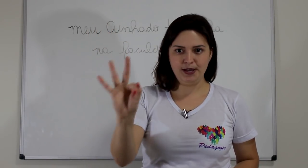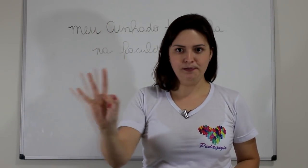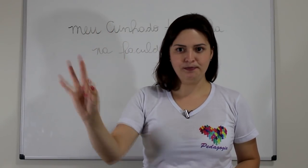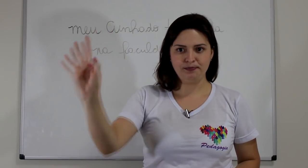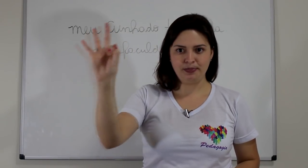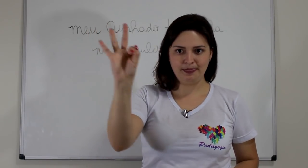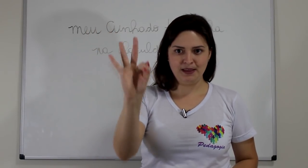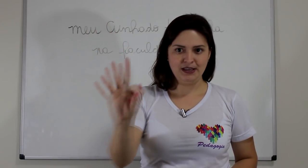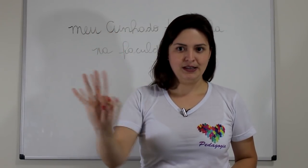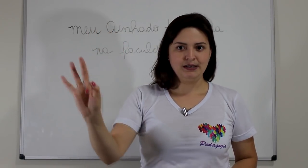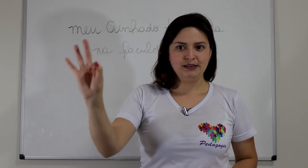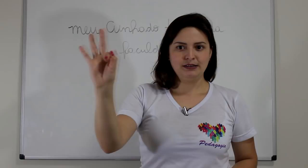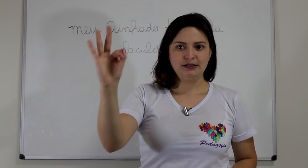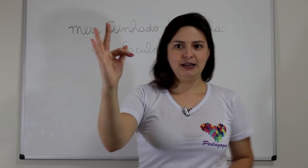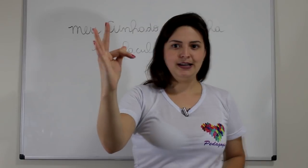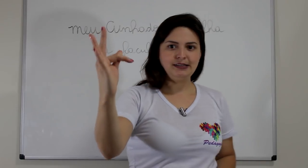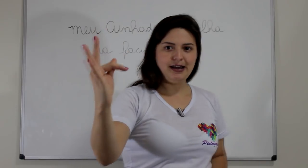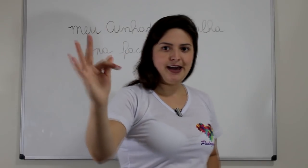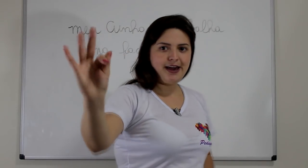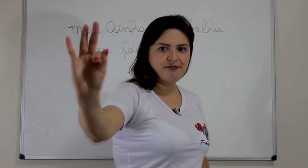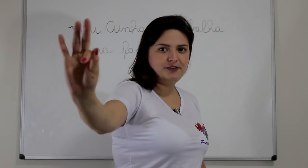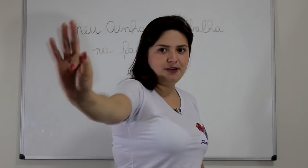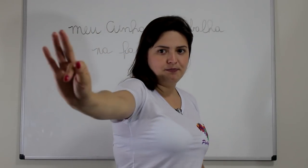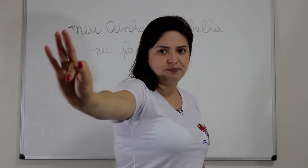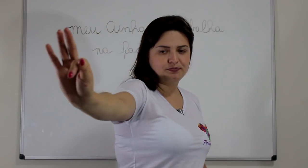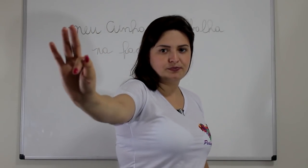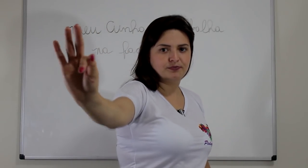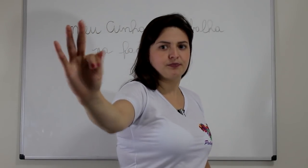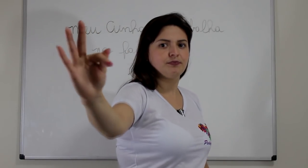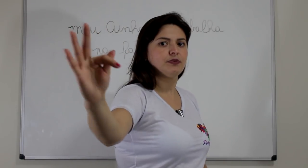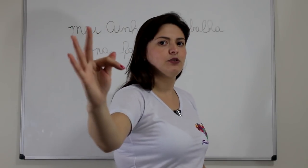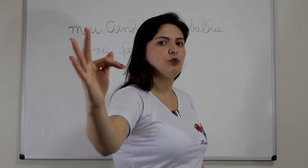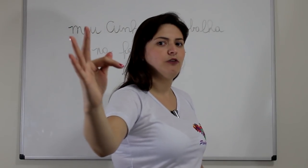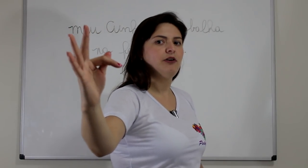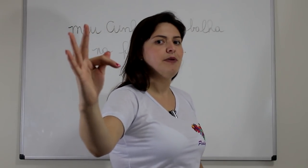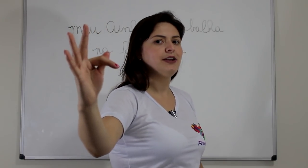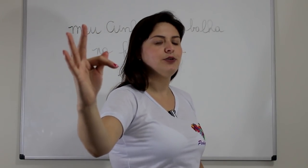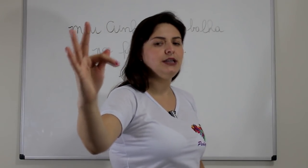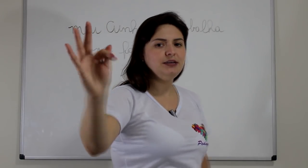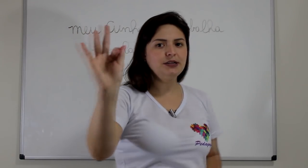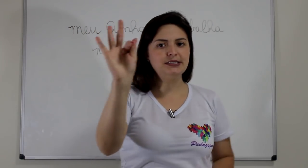ok? Letra F do alfabeto em libras,